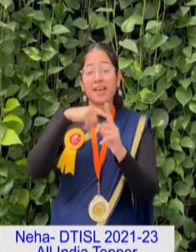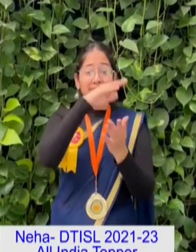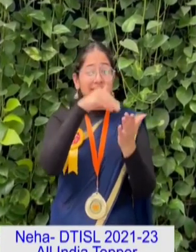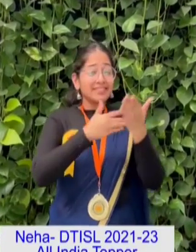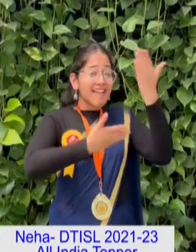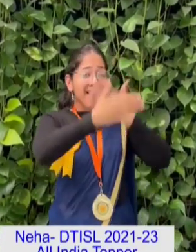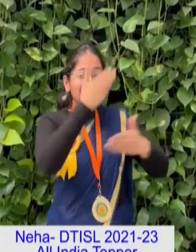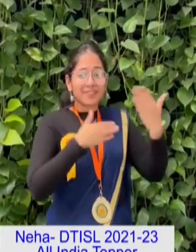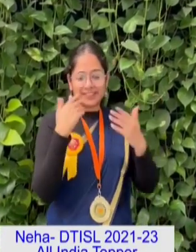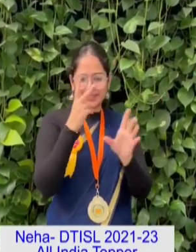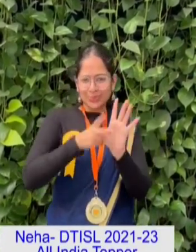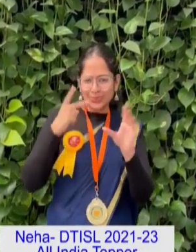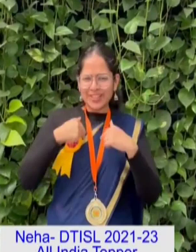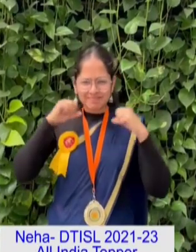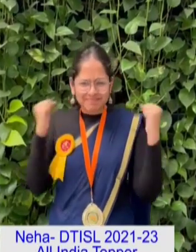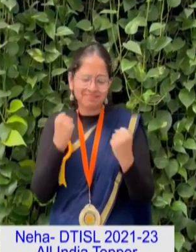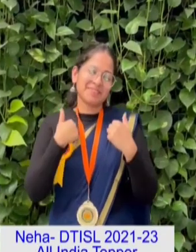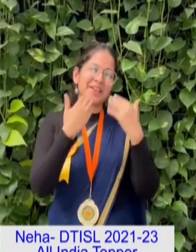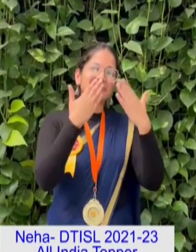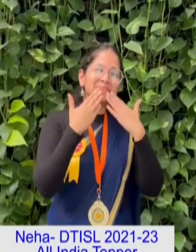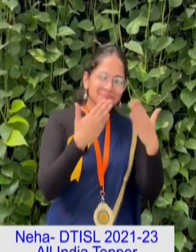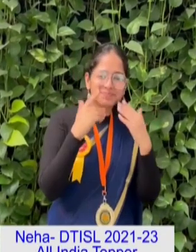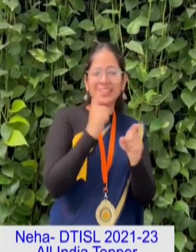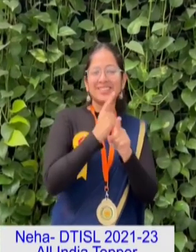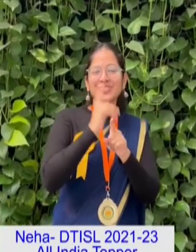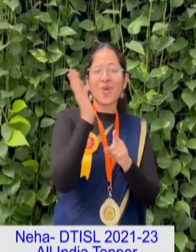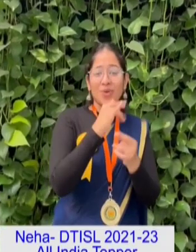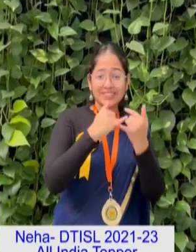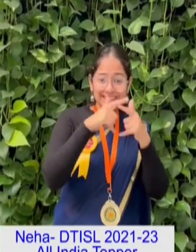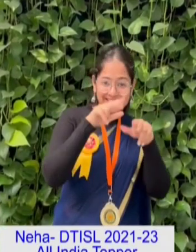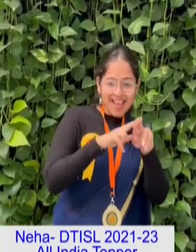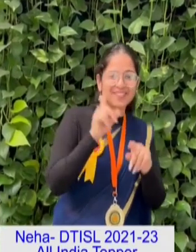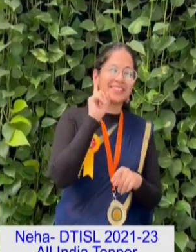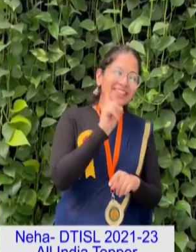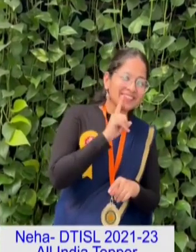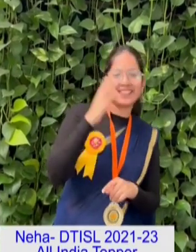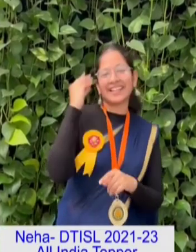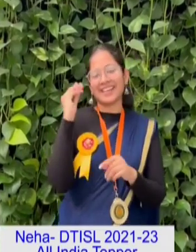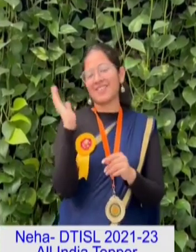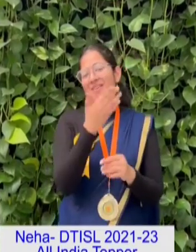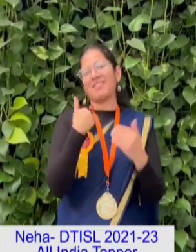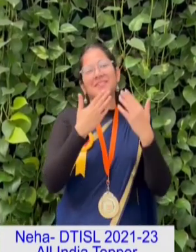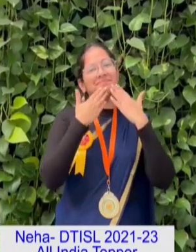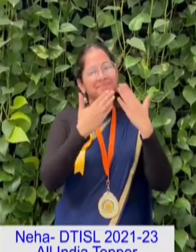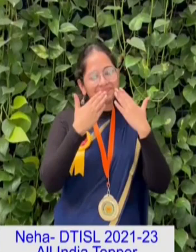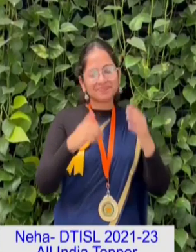मैंने दो साल आईल आरटीसी में चमके मेहनत की वहां के सभी टीचर्स हियरिंग डेफ स्टाफ सभी को बहुत-बहुत